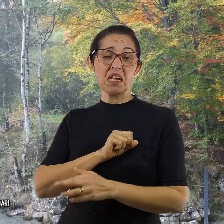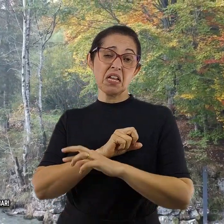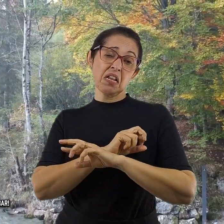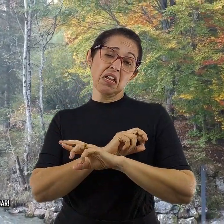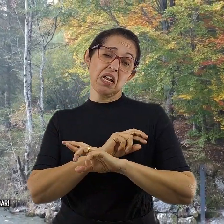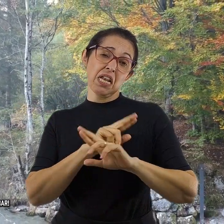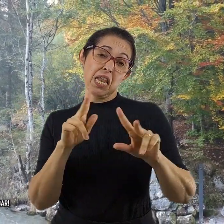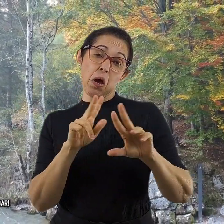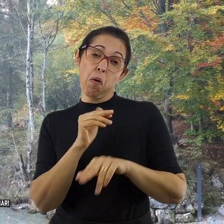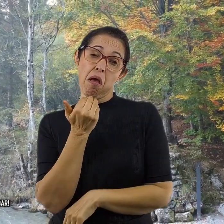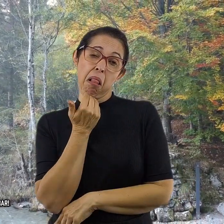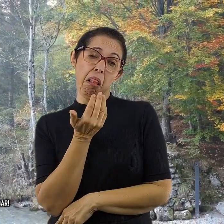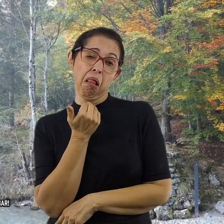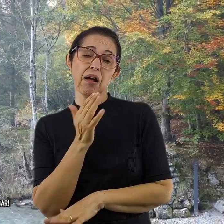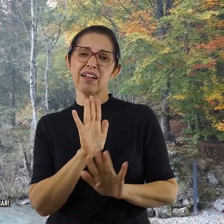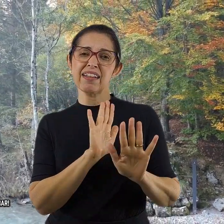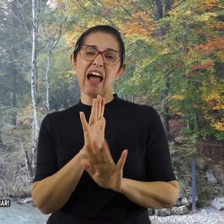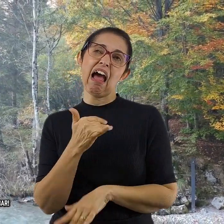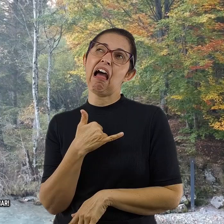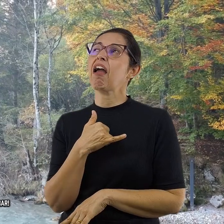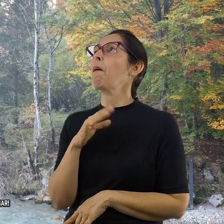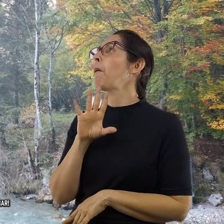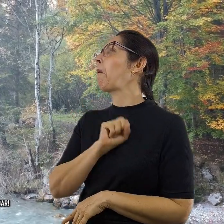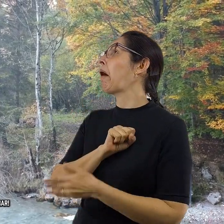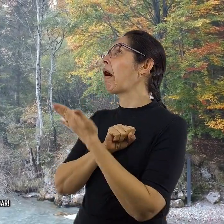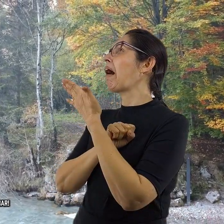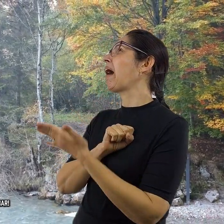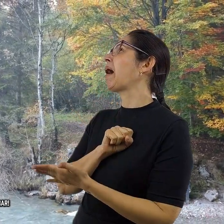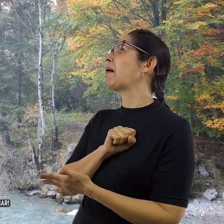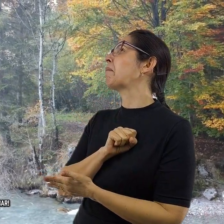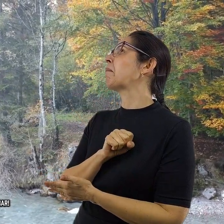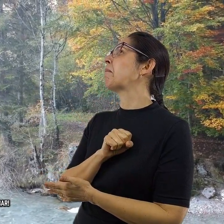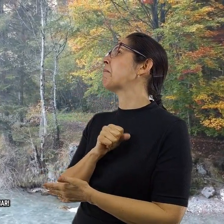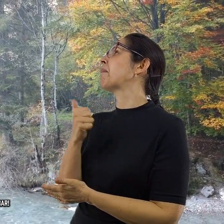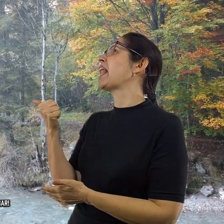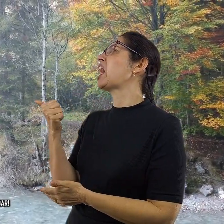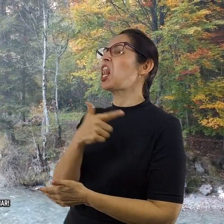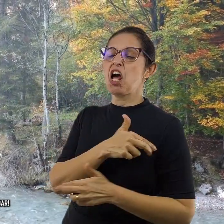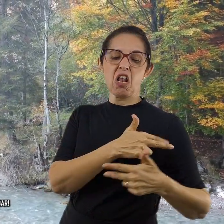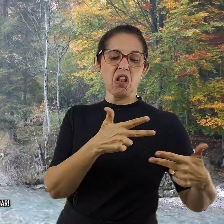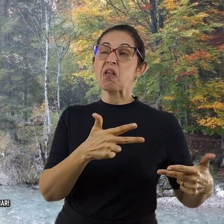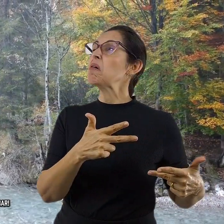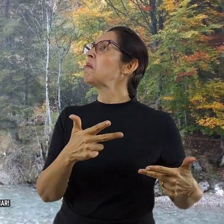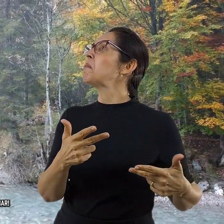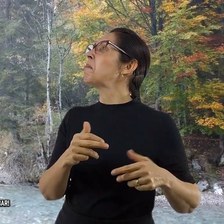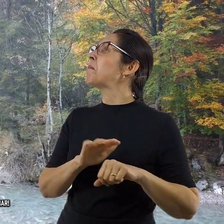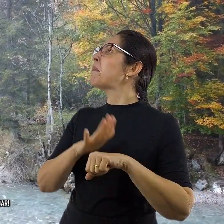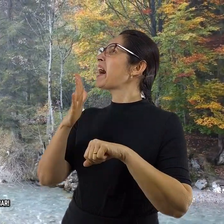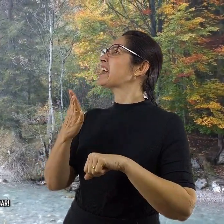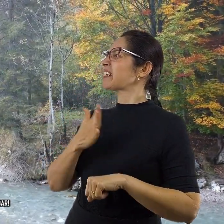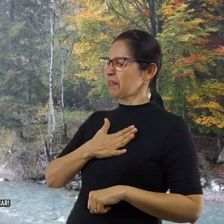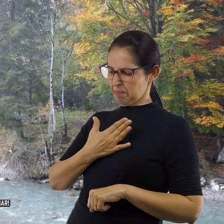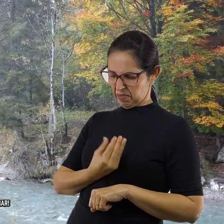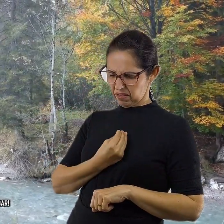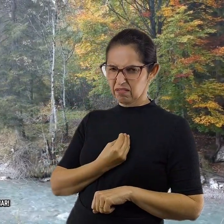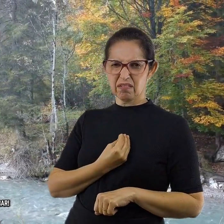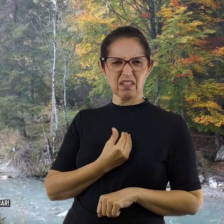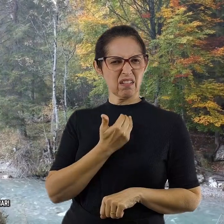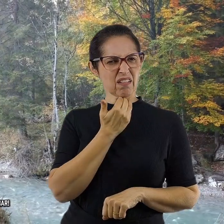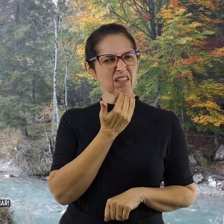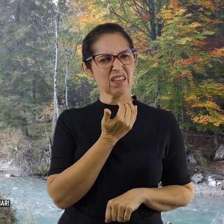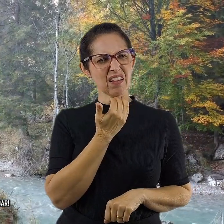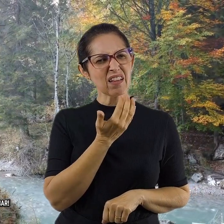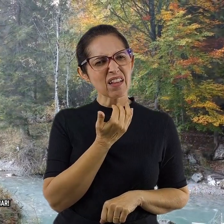hipocrisia? Jesus, eu te amo mais que tudo, mais que a vida que há em mim. Não